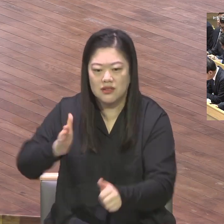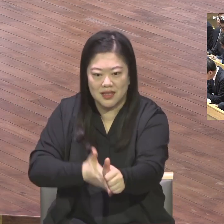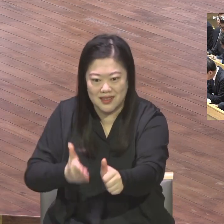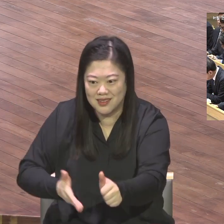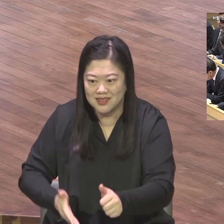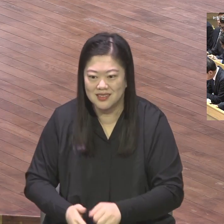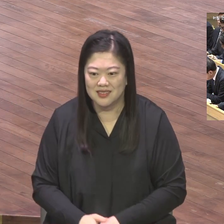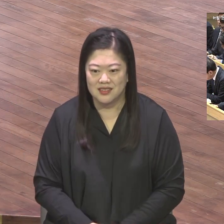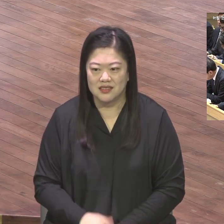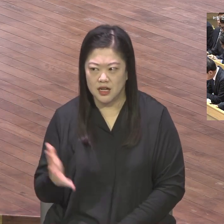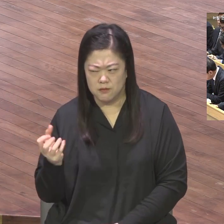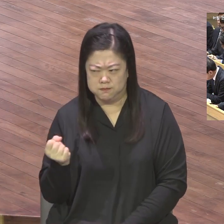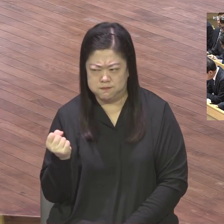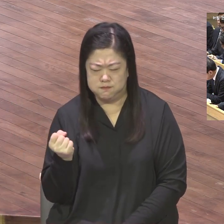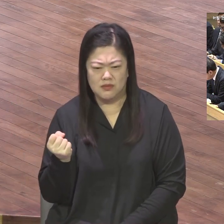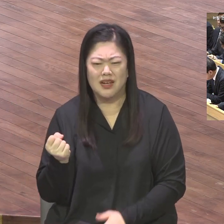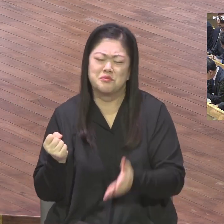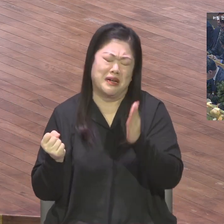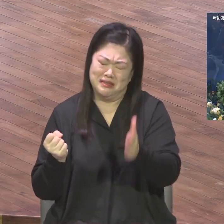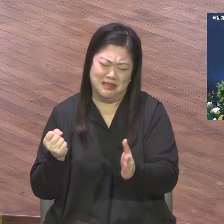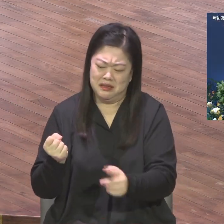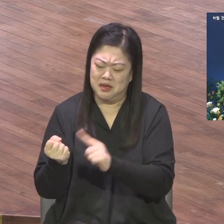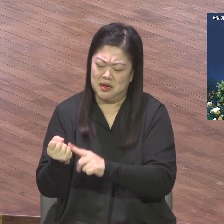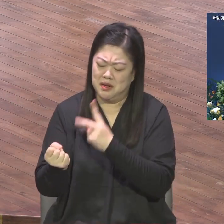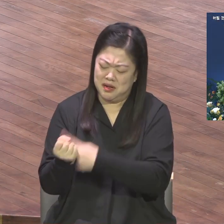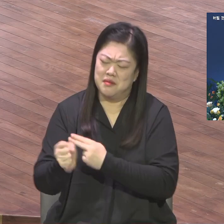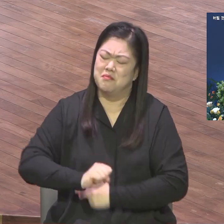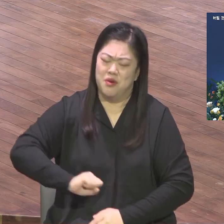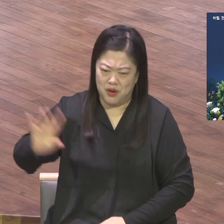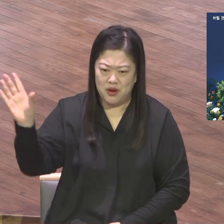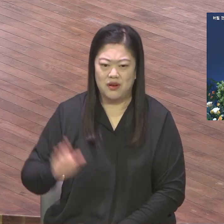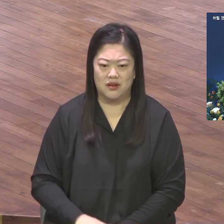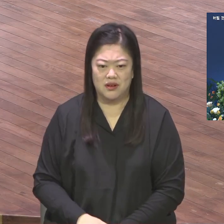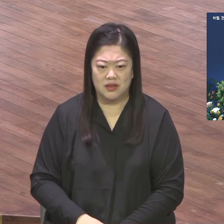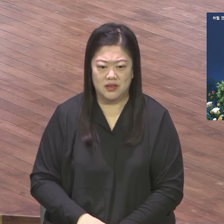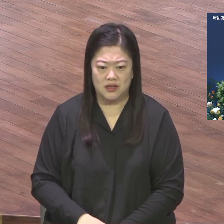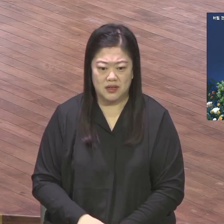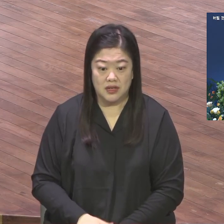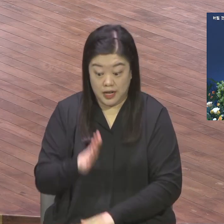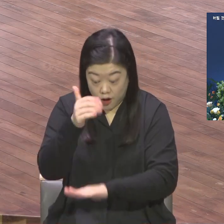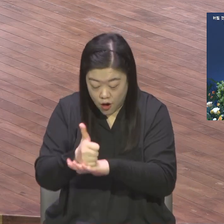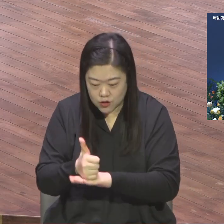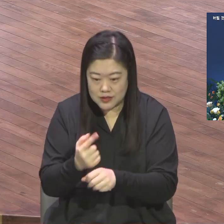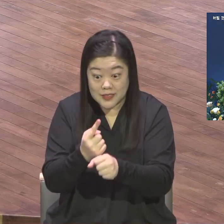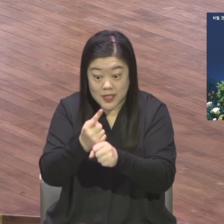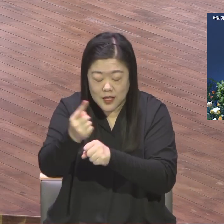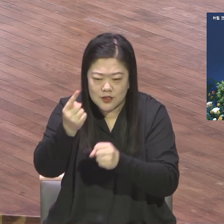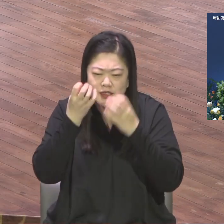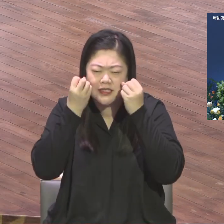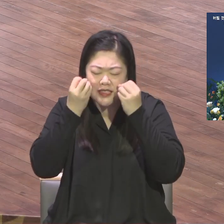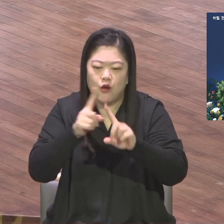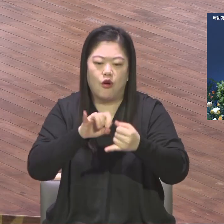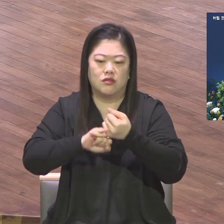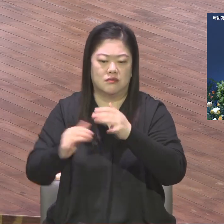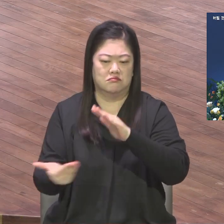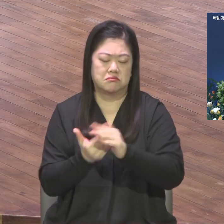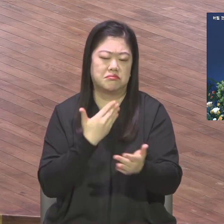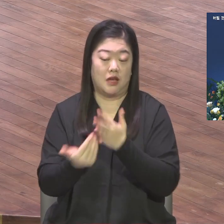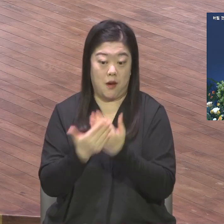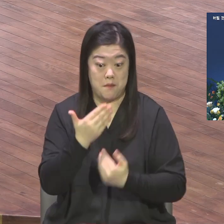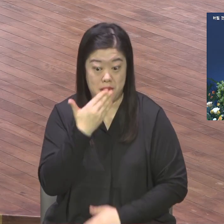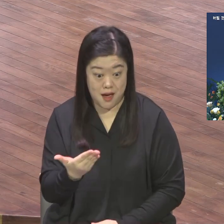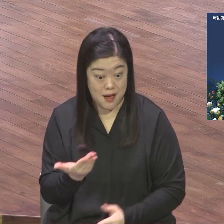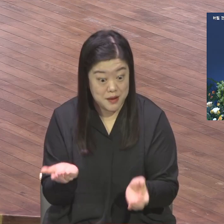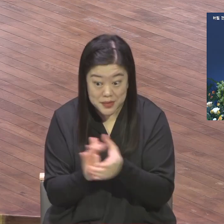그래서 하나님께서 새해 이루실 언약 성취의 이 주역으로 멋지게 서시기를 주님으로